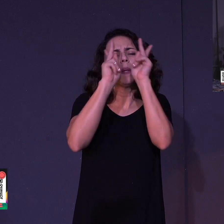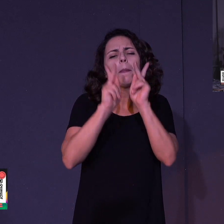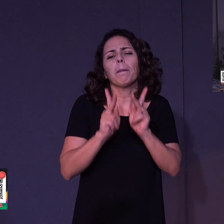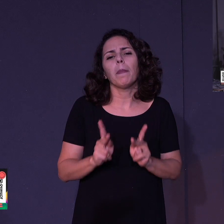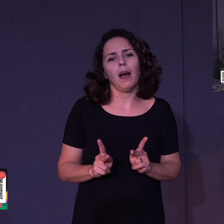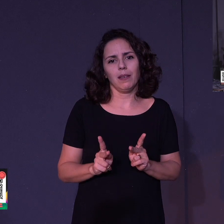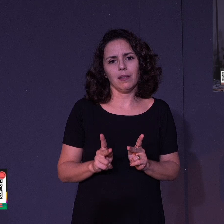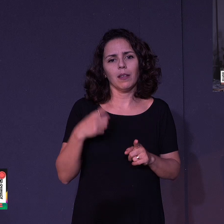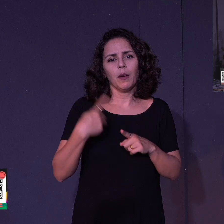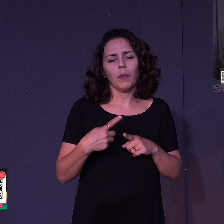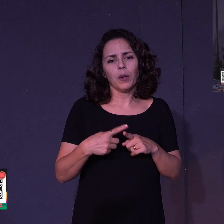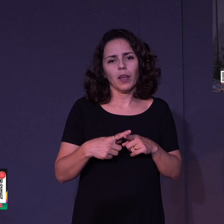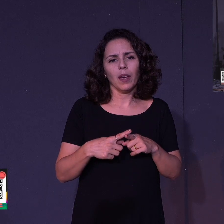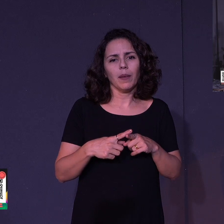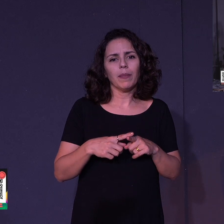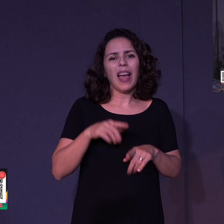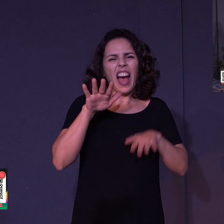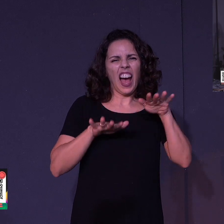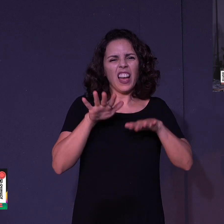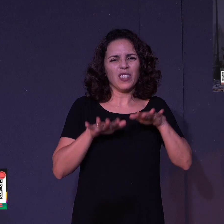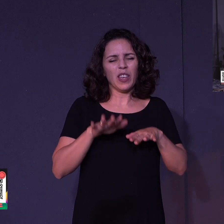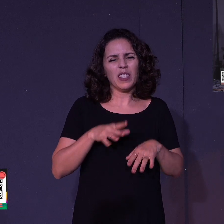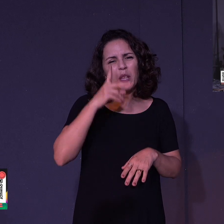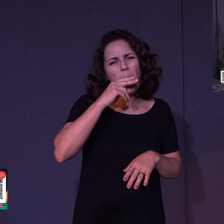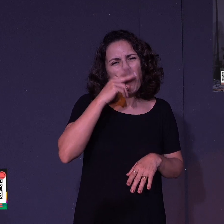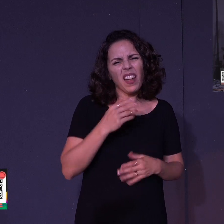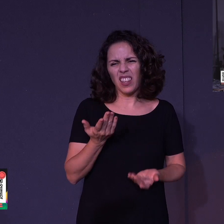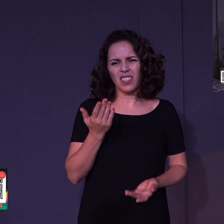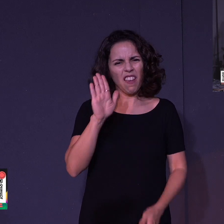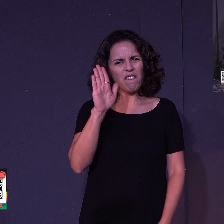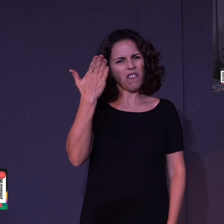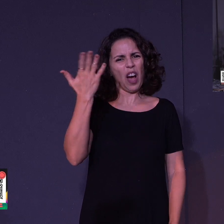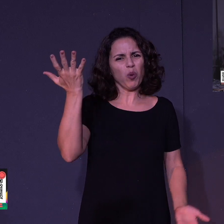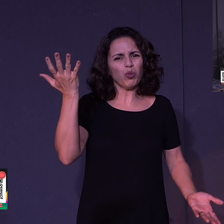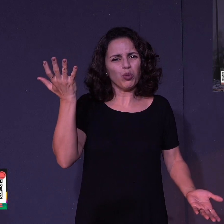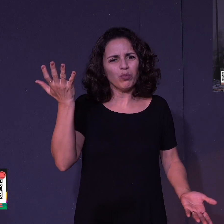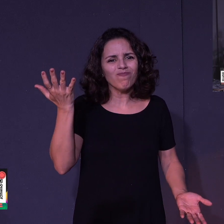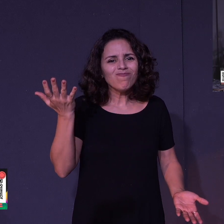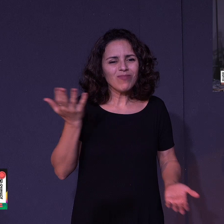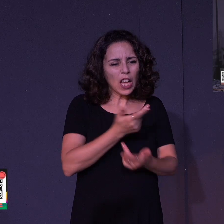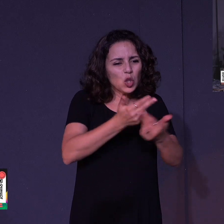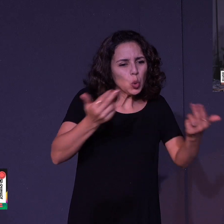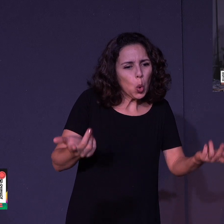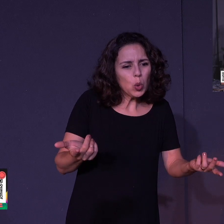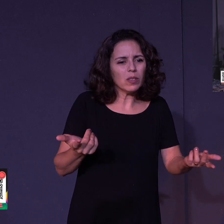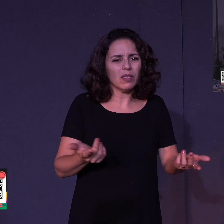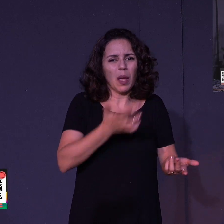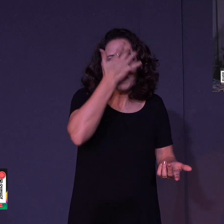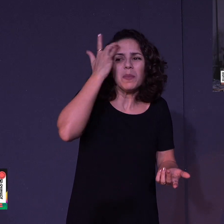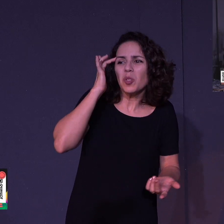falsa impressão de que teremos paz nas coisas, nas posições ou nas pessoas. Quando não